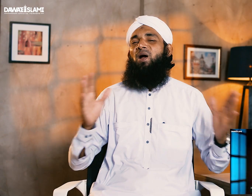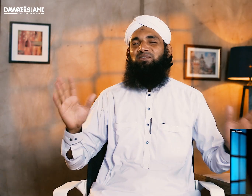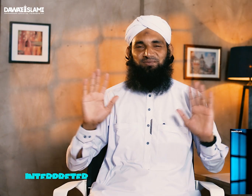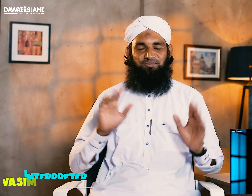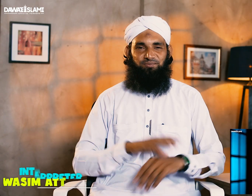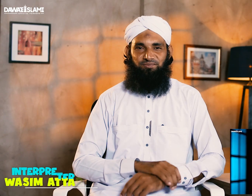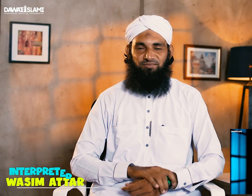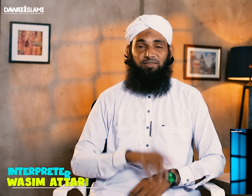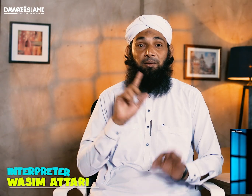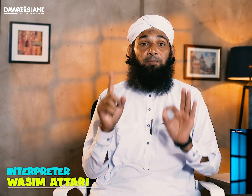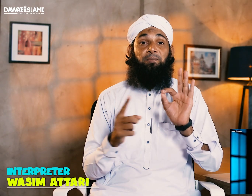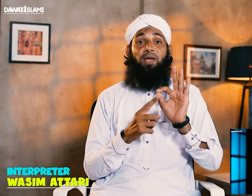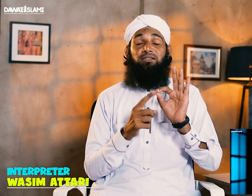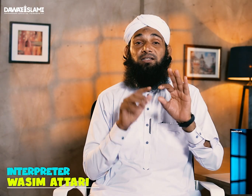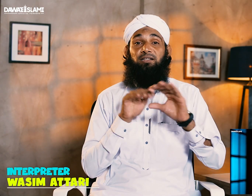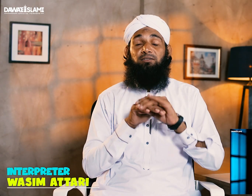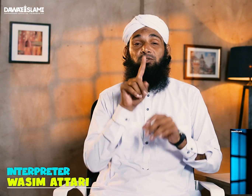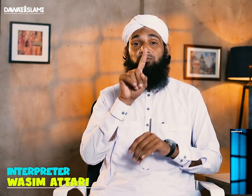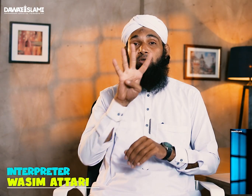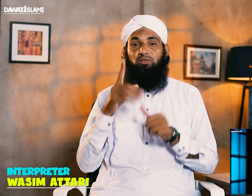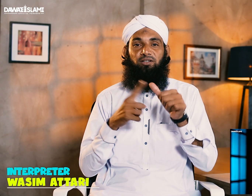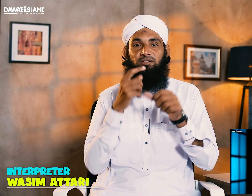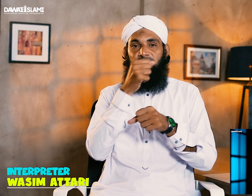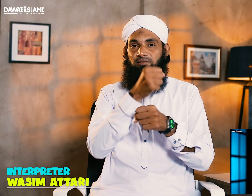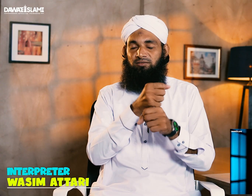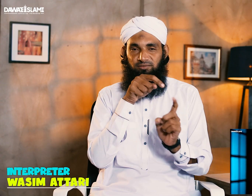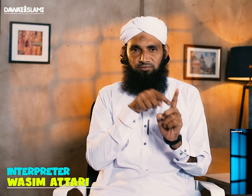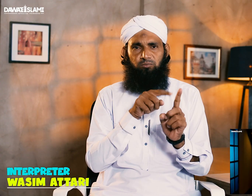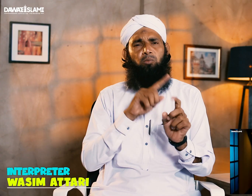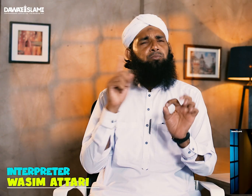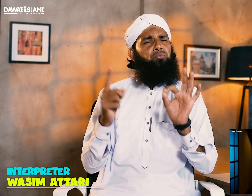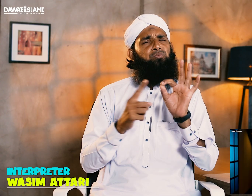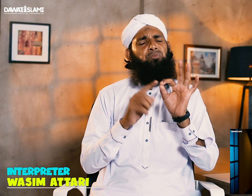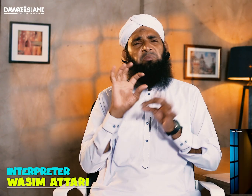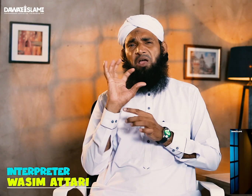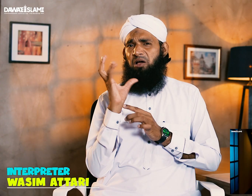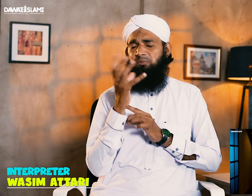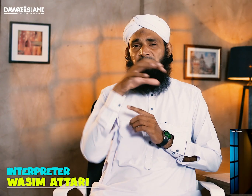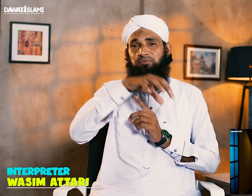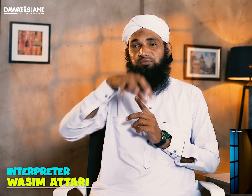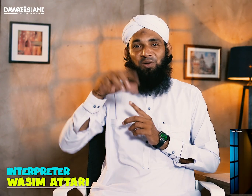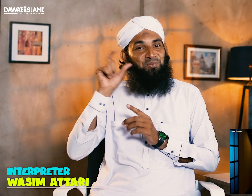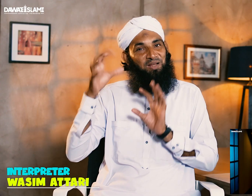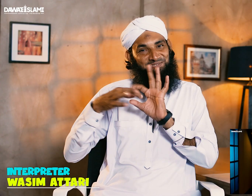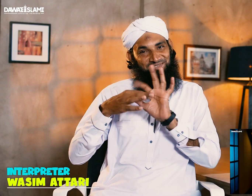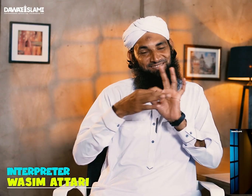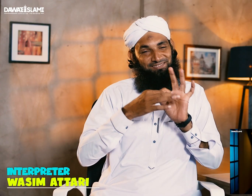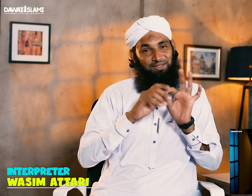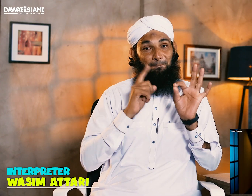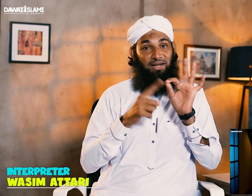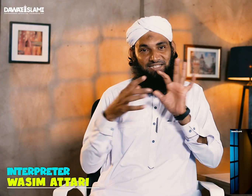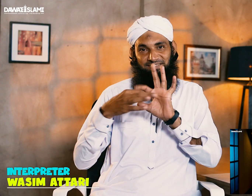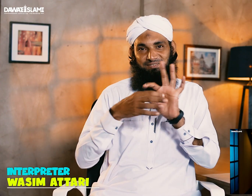فرمایا۔ پاکستان کی تاریخ کے اس اہم ترین دن کی یاد میں نہ صرف پاکستان بلکہ دنیا بھر میں جہاں جہاں پاکستانی بستے